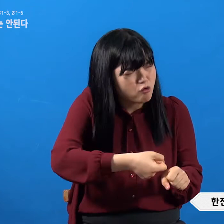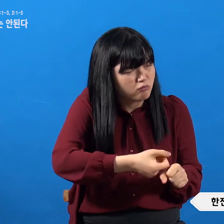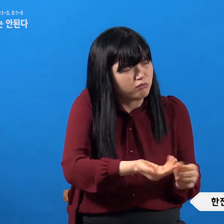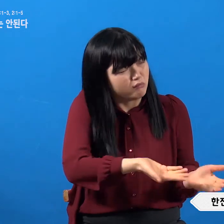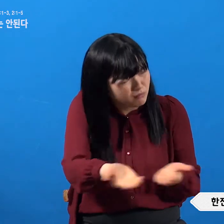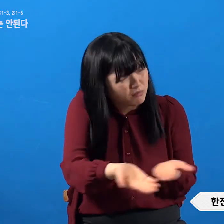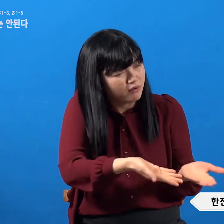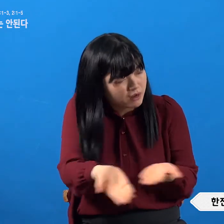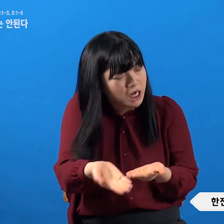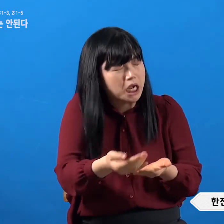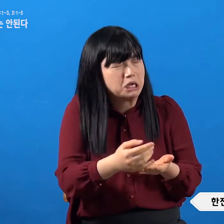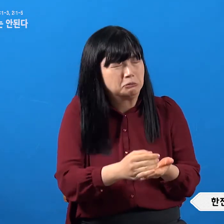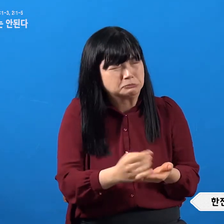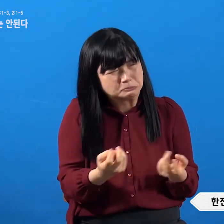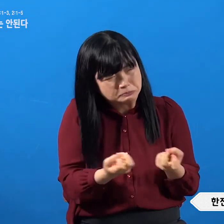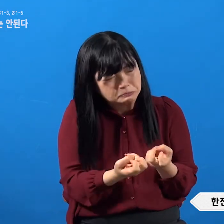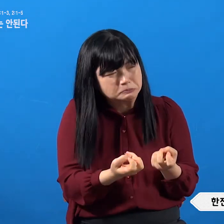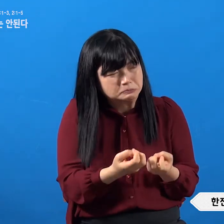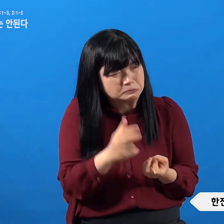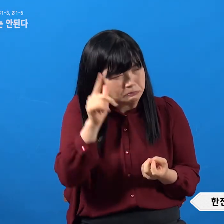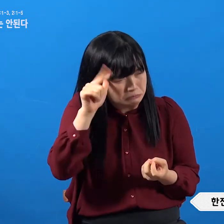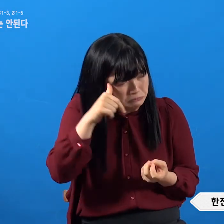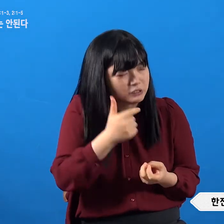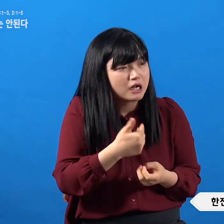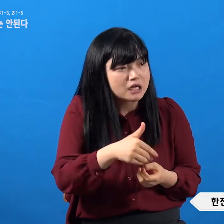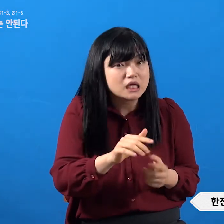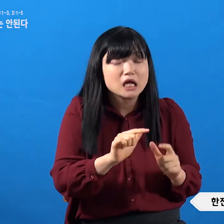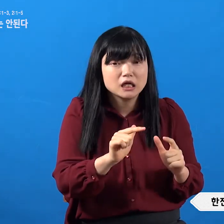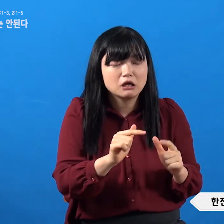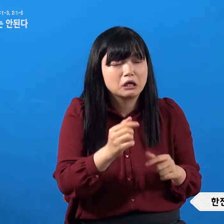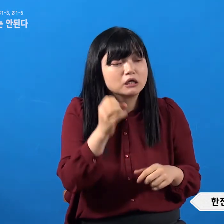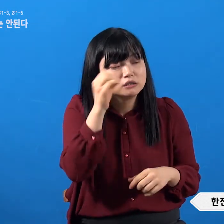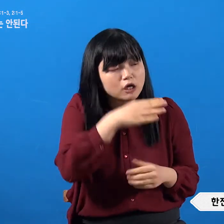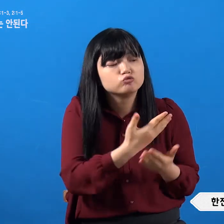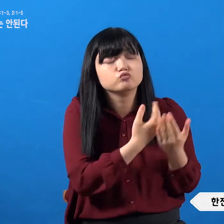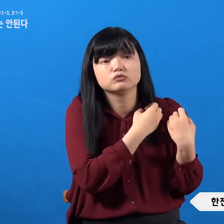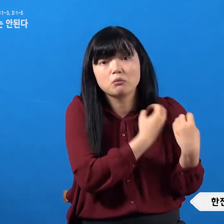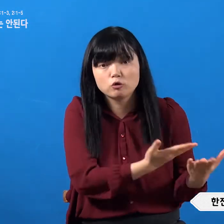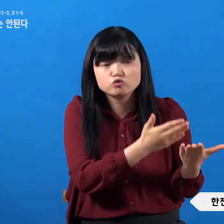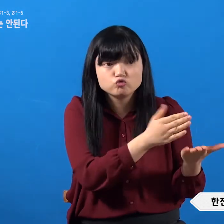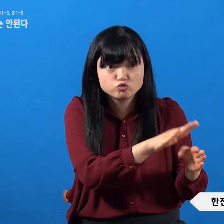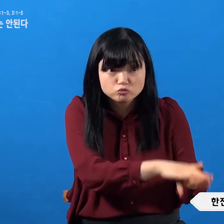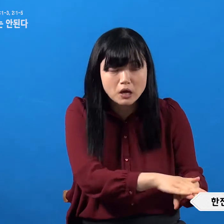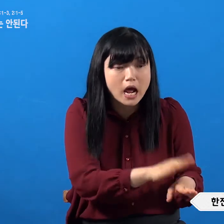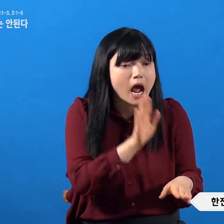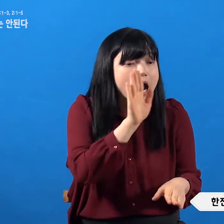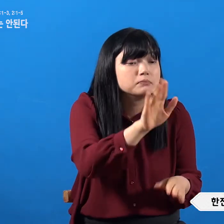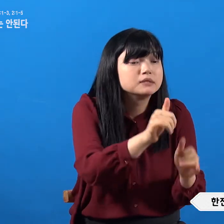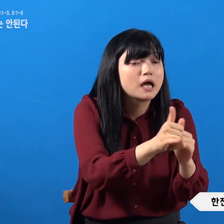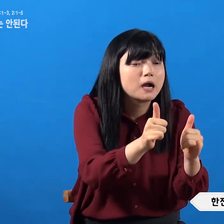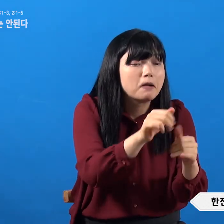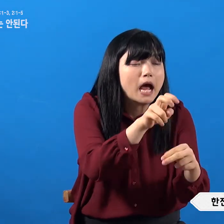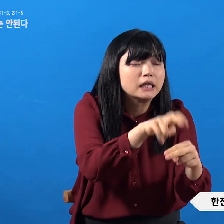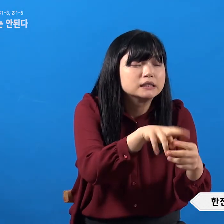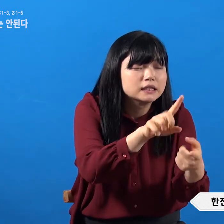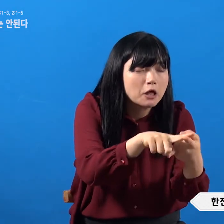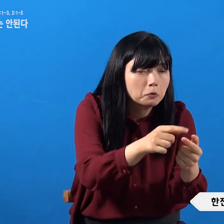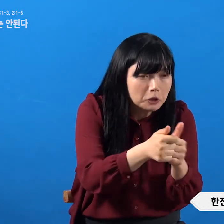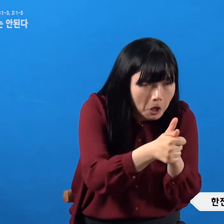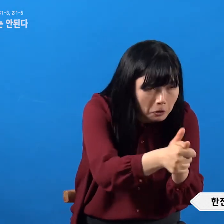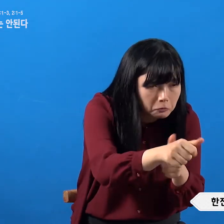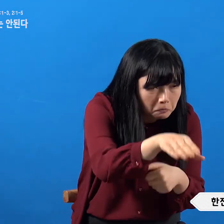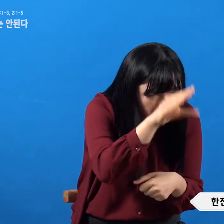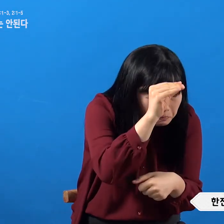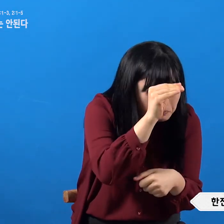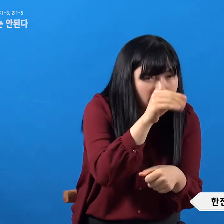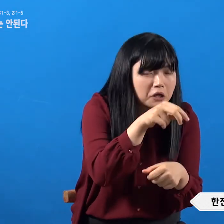억지로 끄집어다가 앞에 앉히는 그런 일이 없는 한, 가만히 두면 앞 사람이 앉는 자리 그 뒤로 쭉 앉고